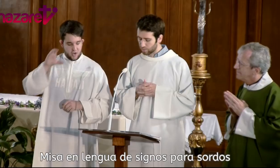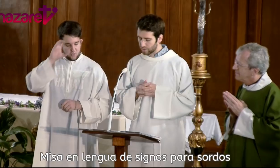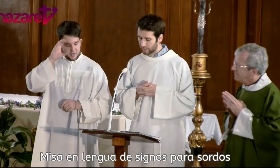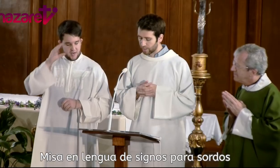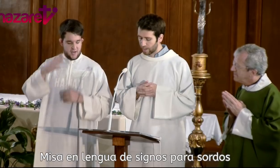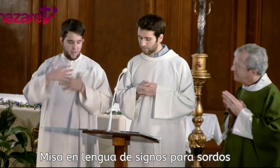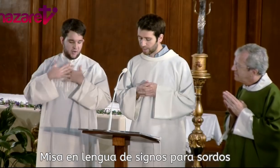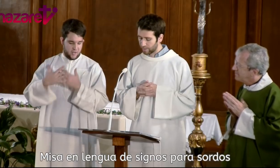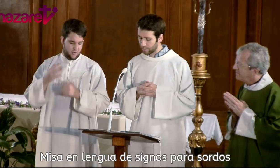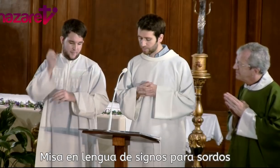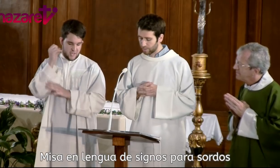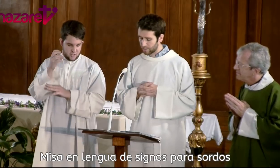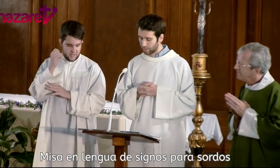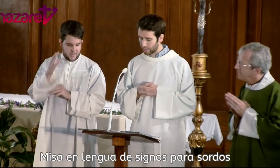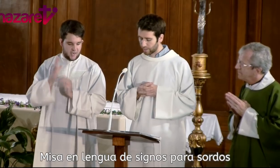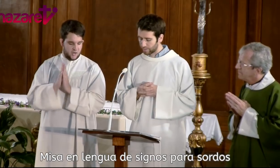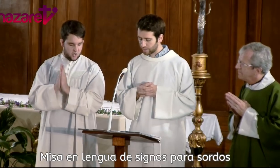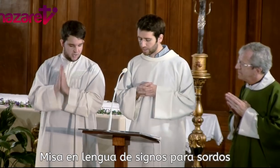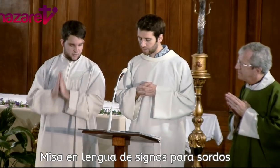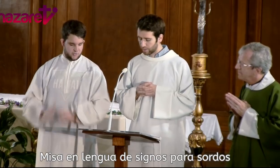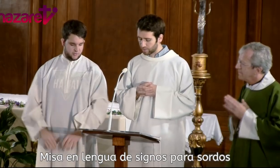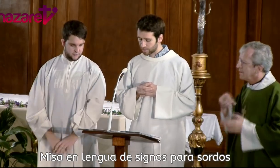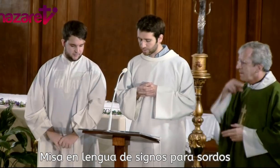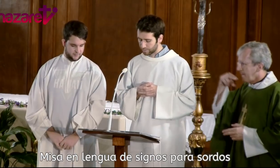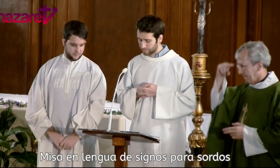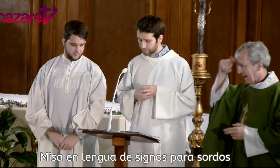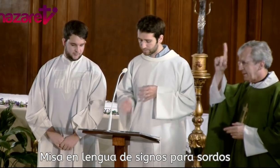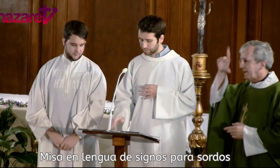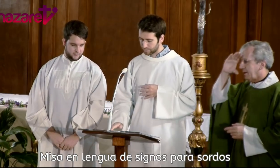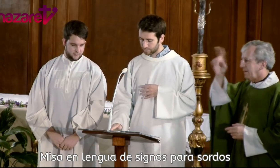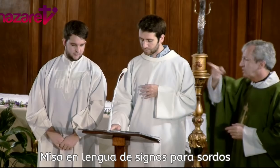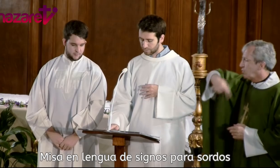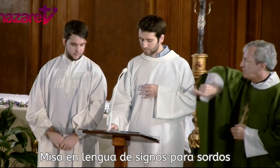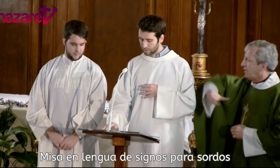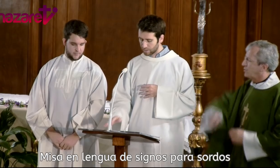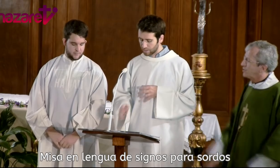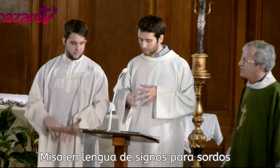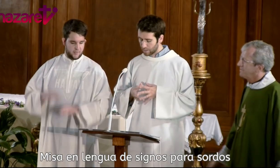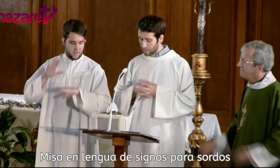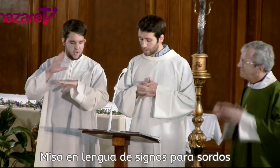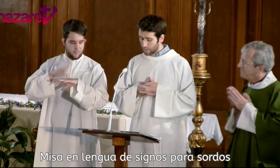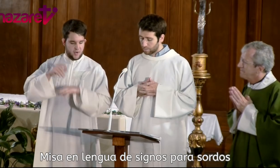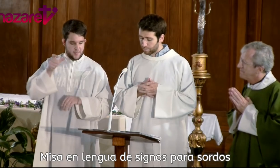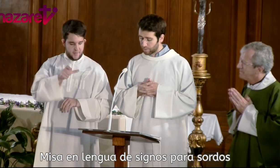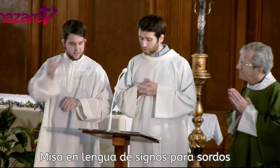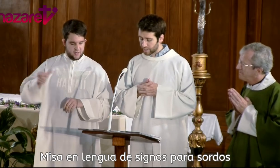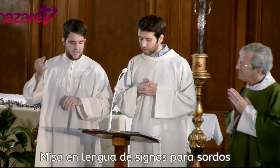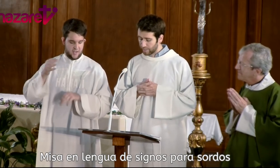escuchen la vocación misionera. Oremos. Padre, escúchanos. Por los que gobiernan